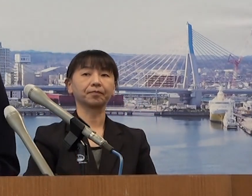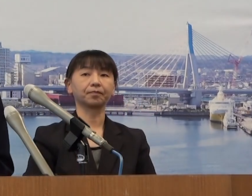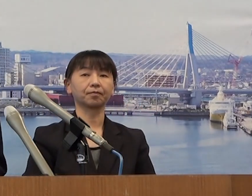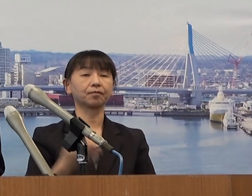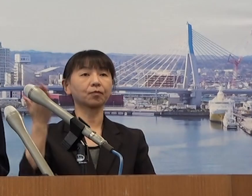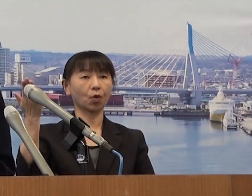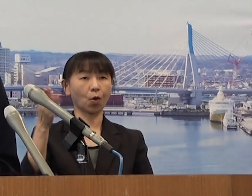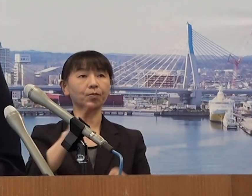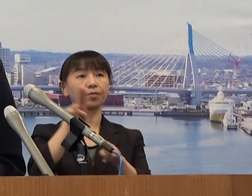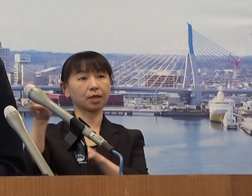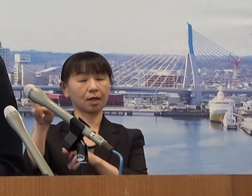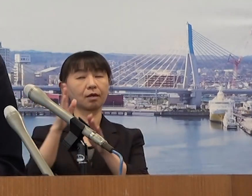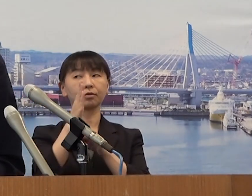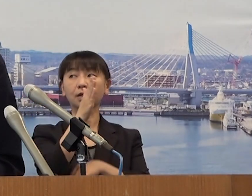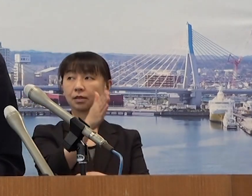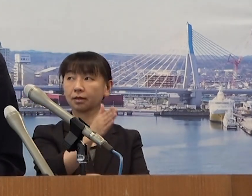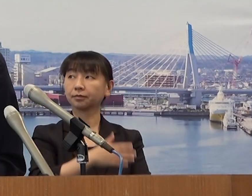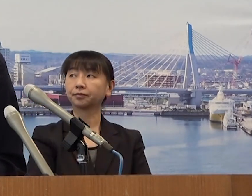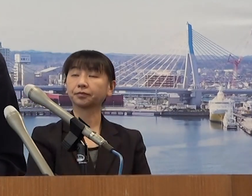モニターをご覧ください。